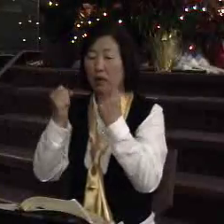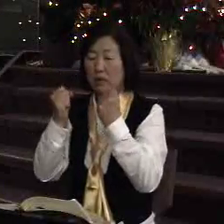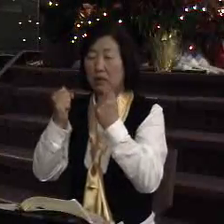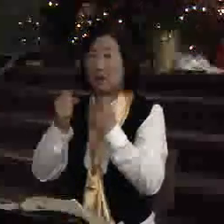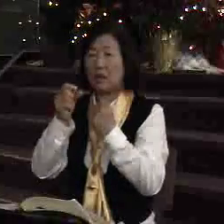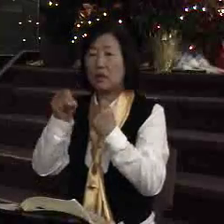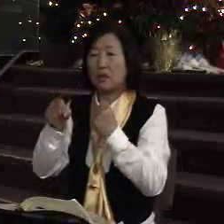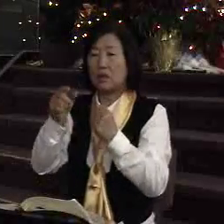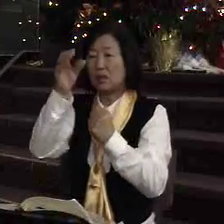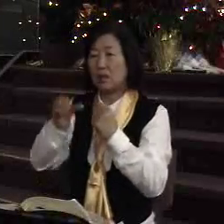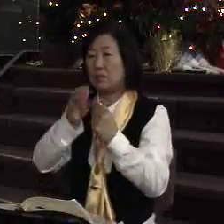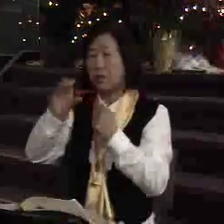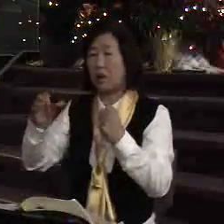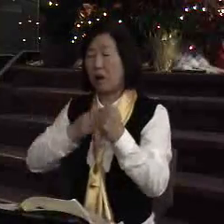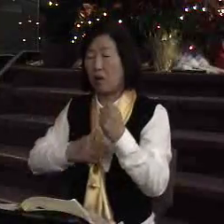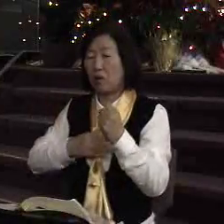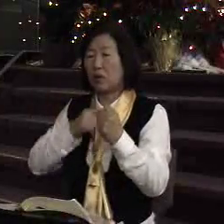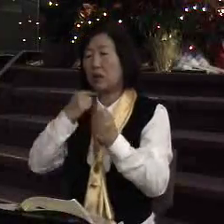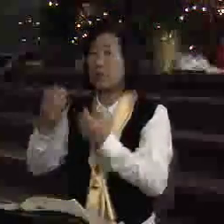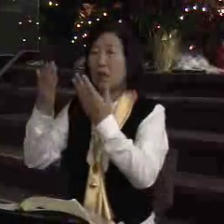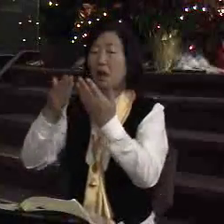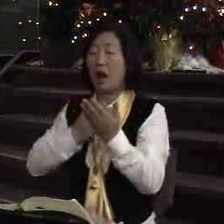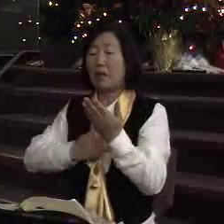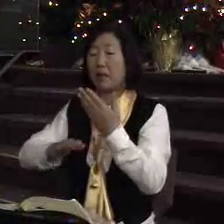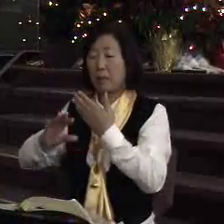그 십자가를 알고 그 십자가의 희생을 안다면